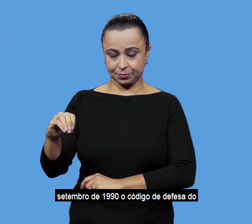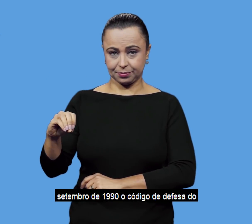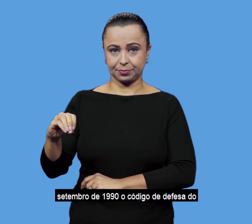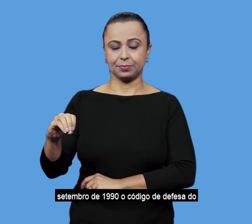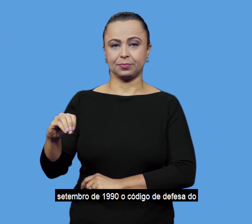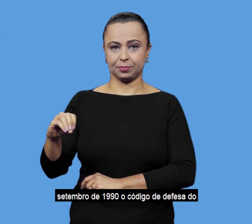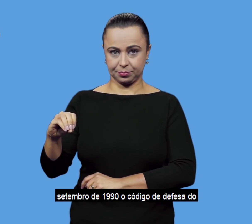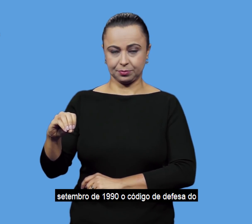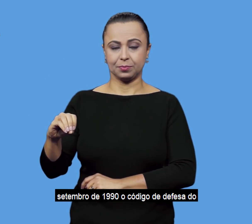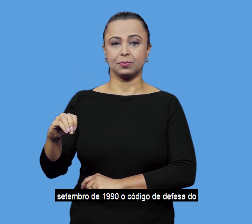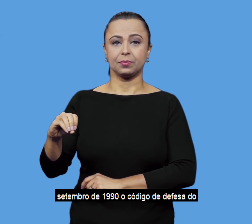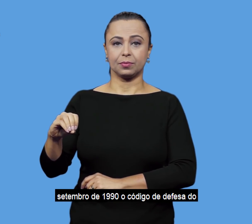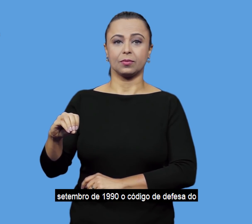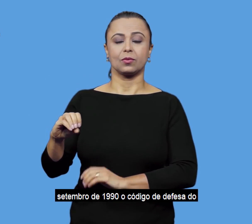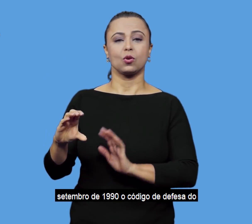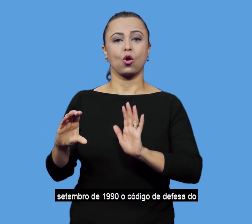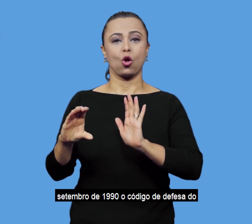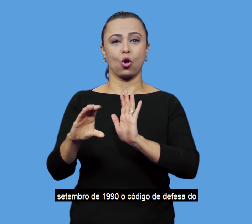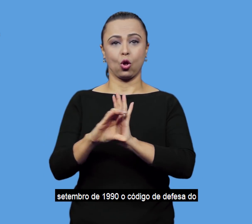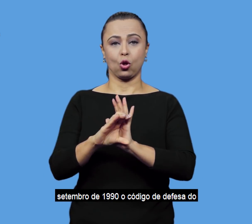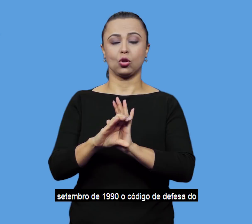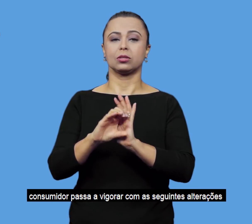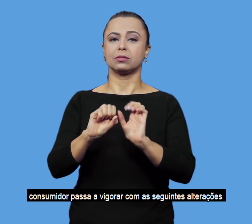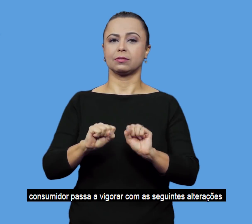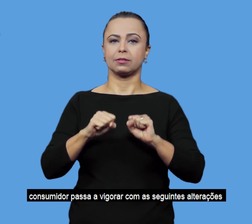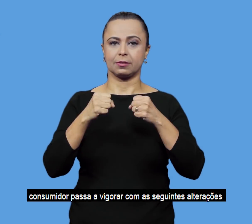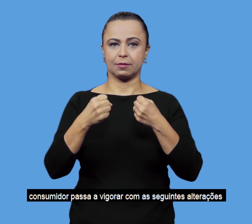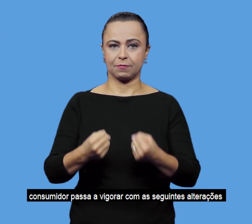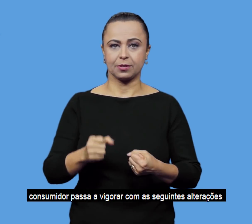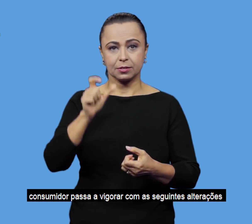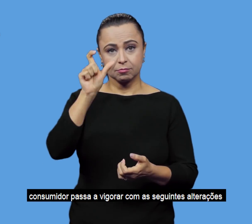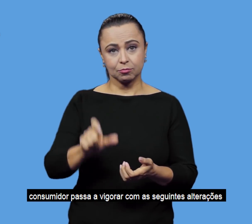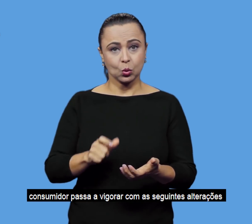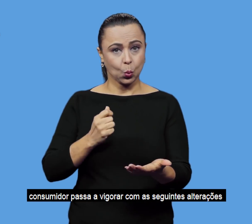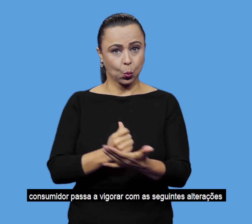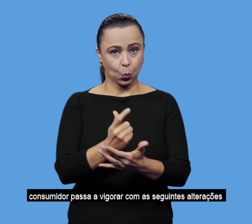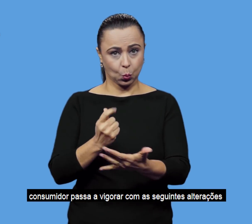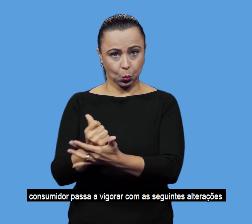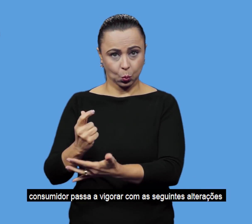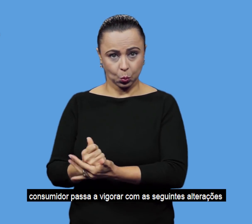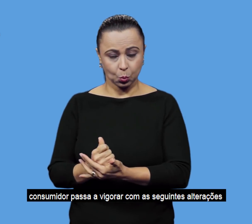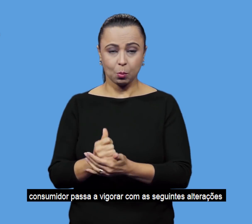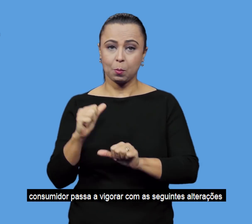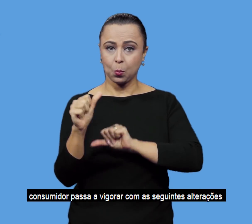o código de defesa do consumidor passa a vigorar com as seguintes alterações